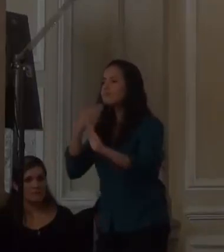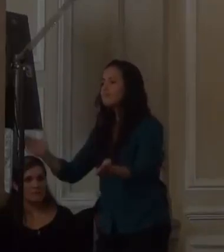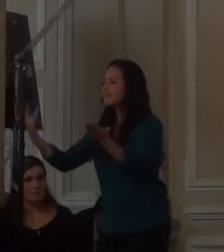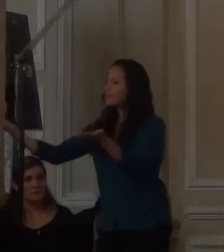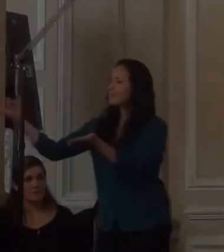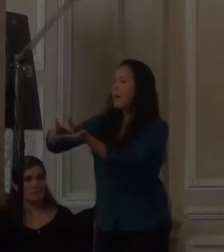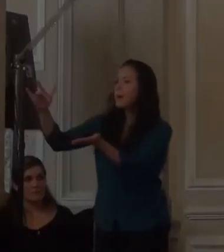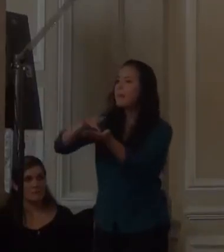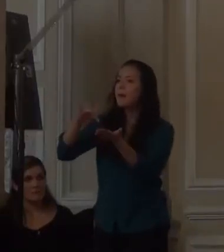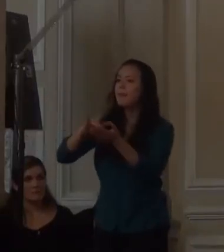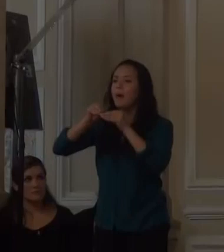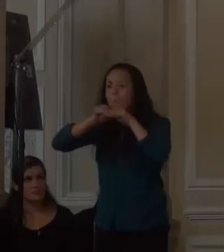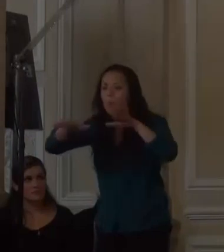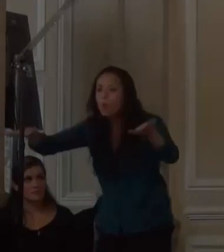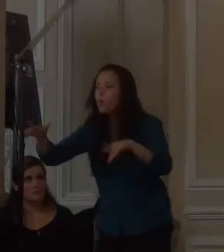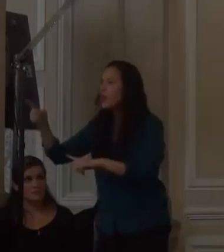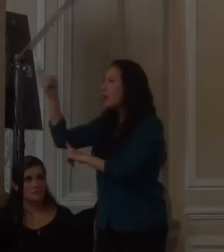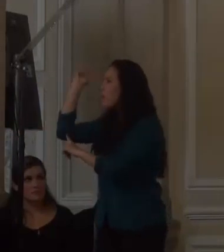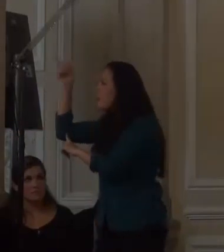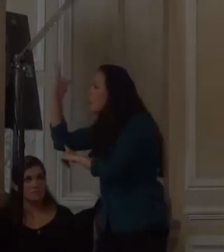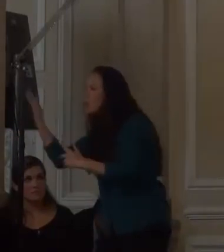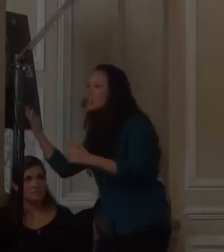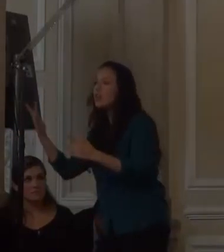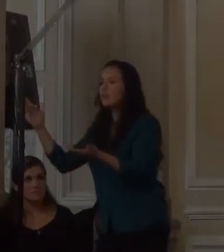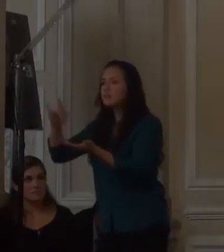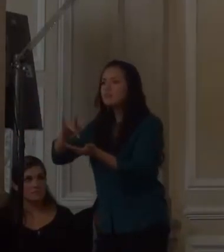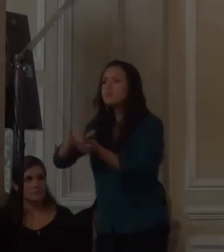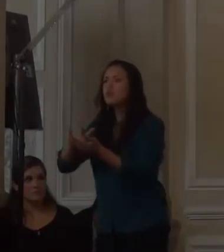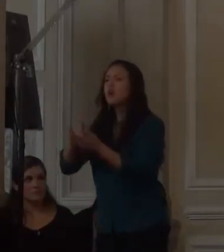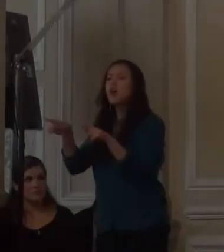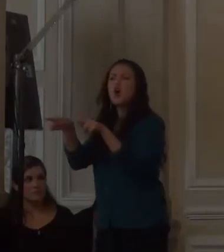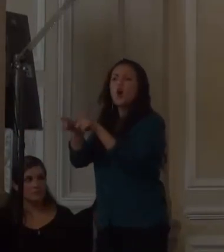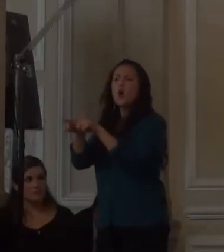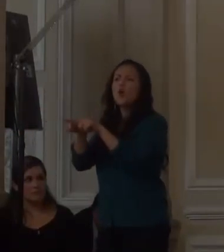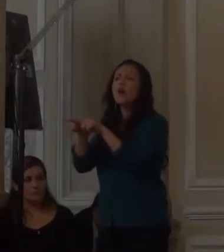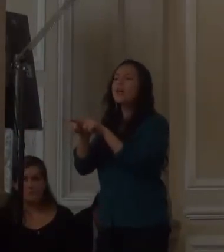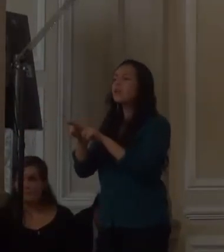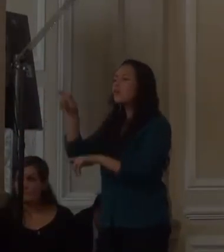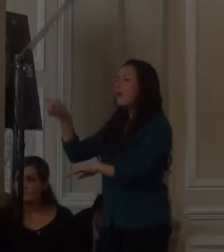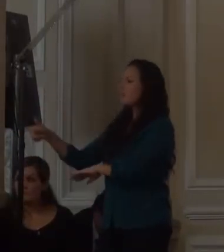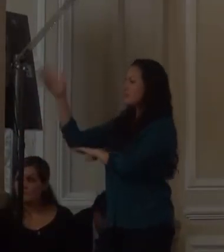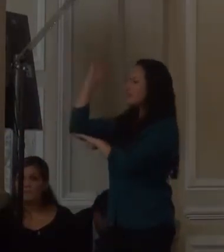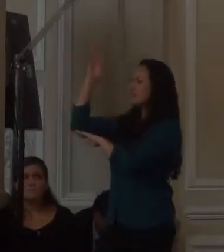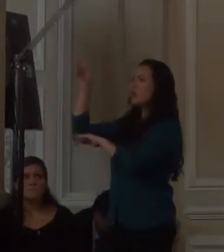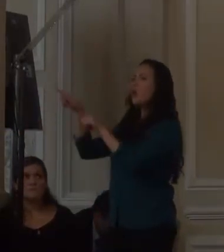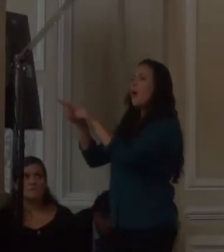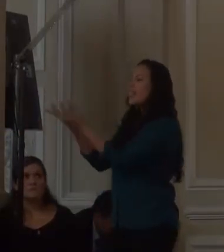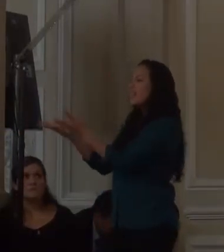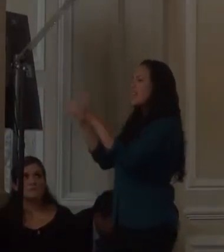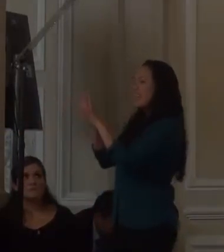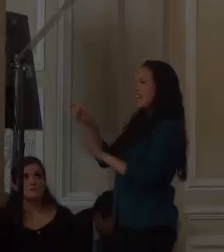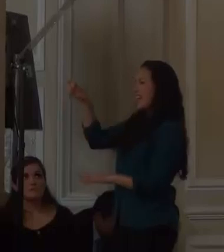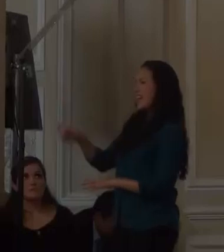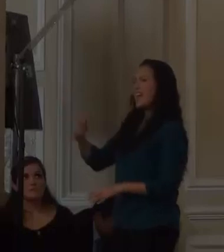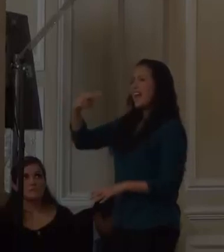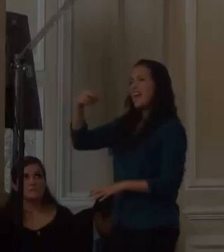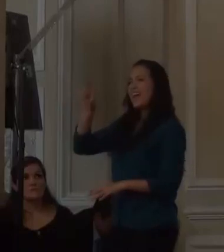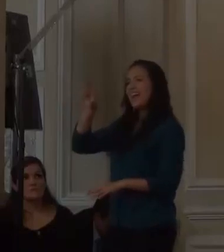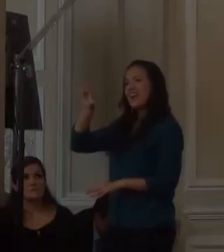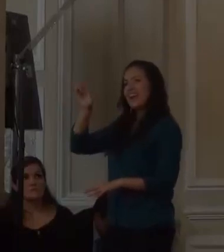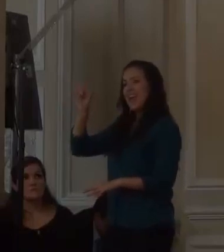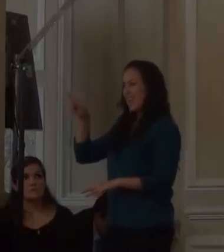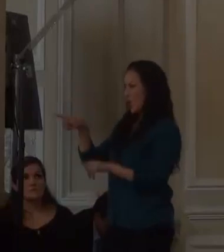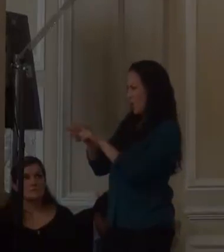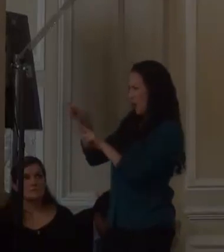vida pública, que se vuelvan oradores como el senador Gerlain, y el control